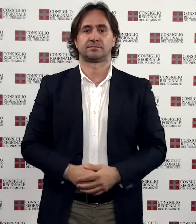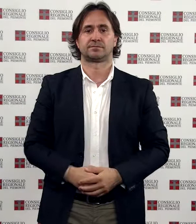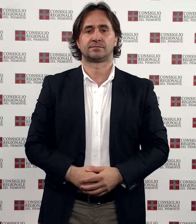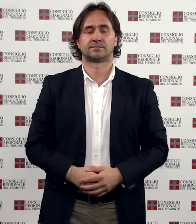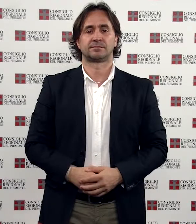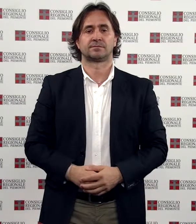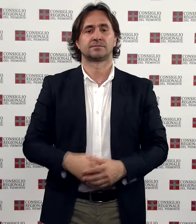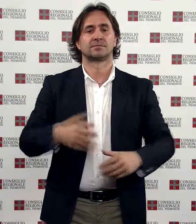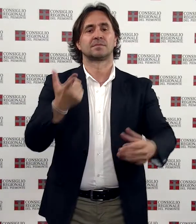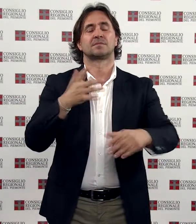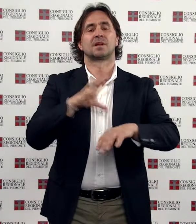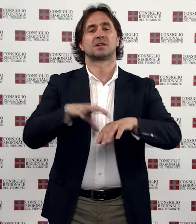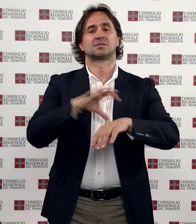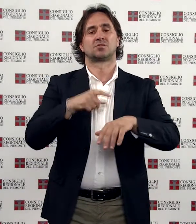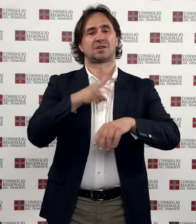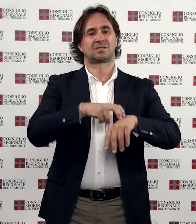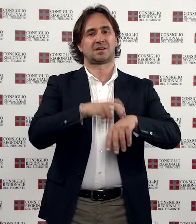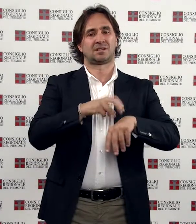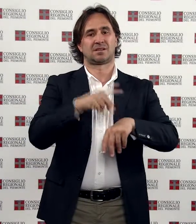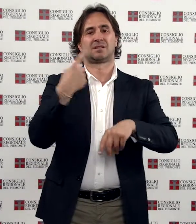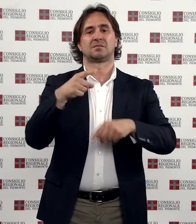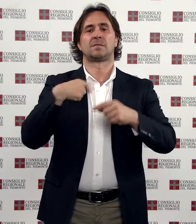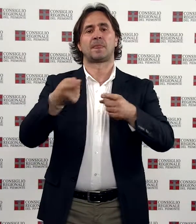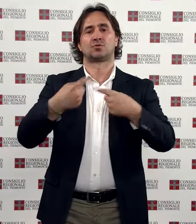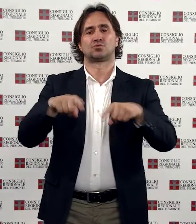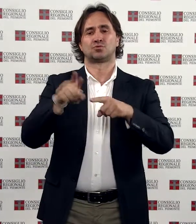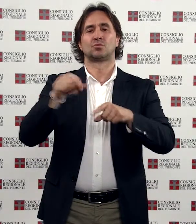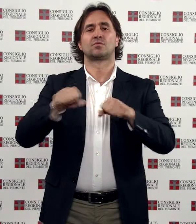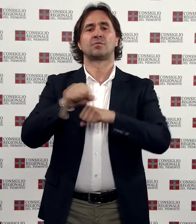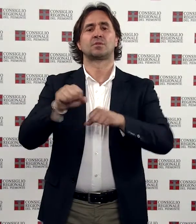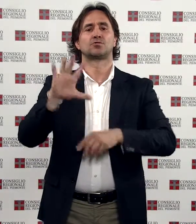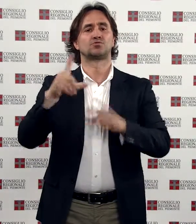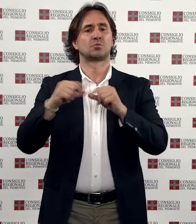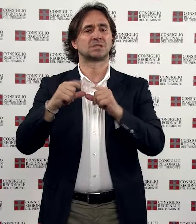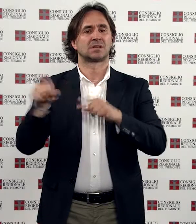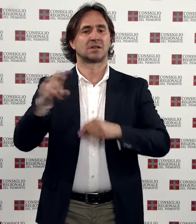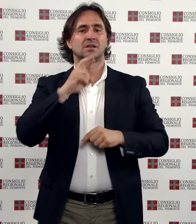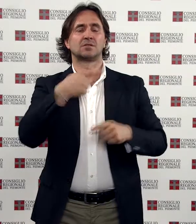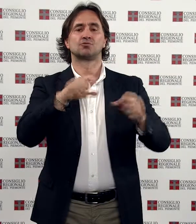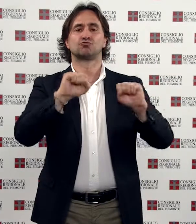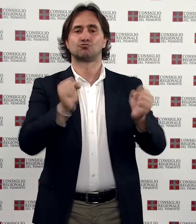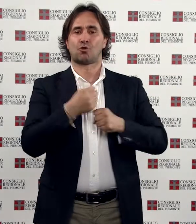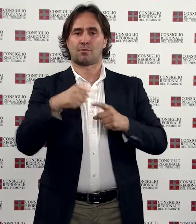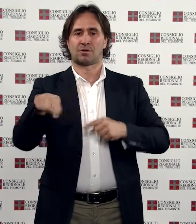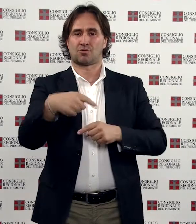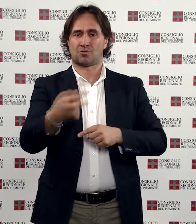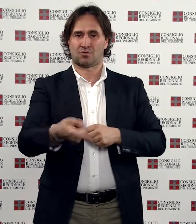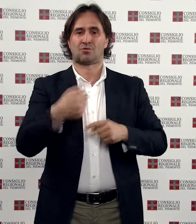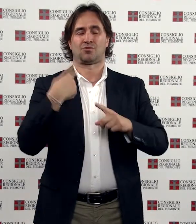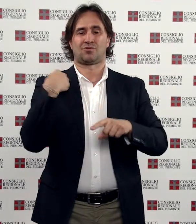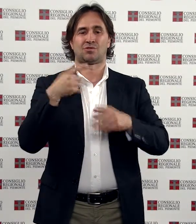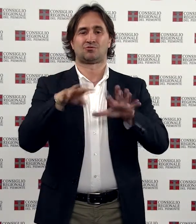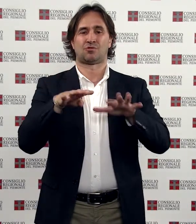L'assessore alla sanità ha svolto una comunicazione della Giunta richiesta dal Movimento 5 Stelle sullo sciopero indetto per la giornata del 19 maggio